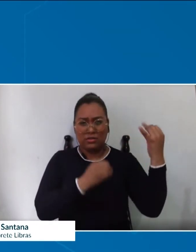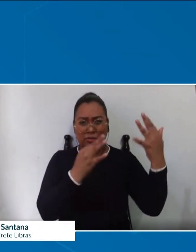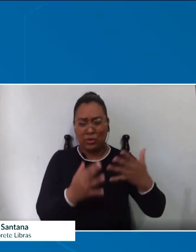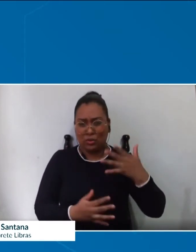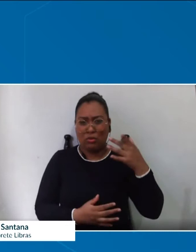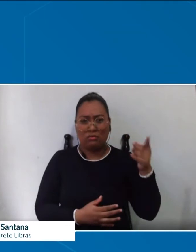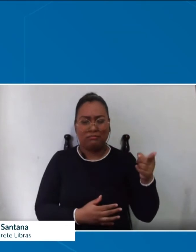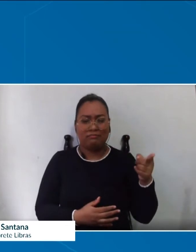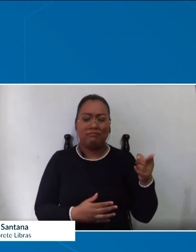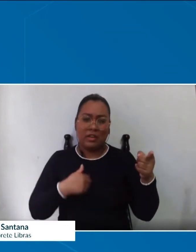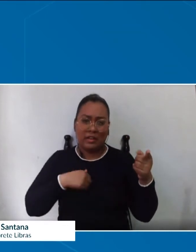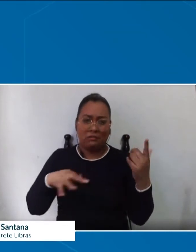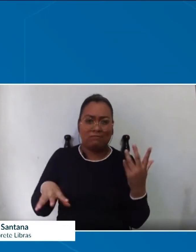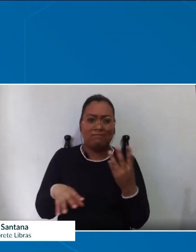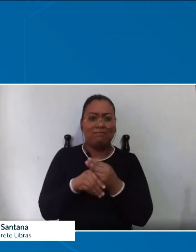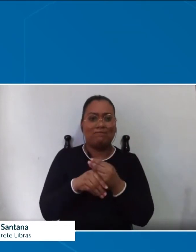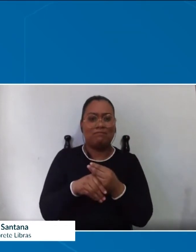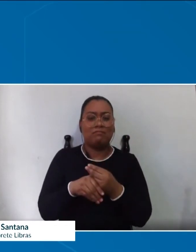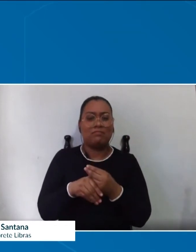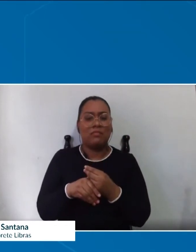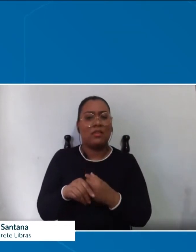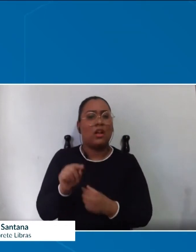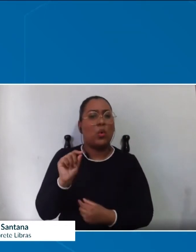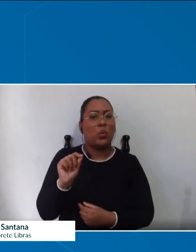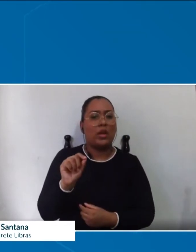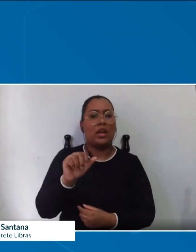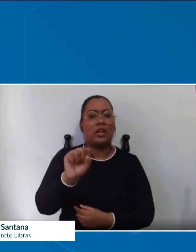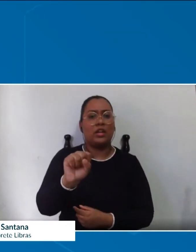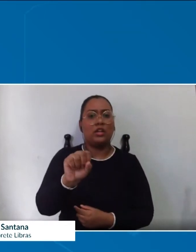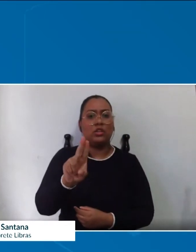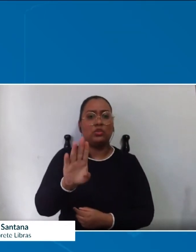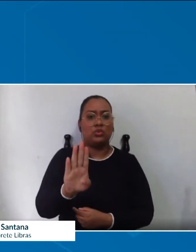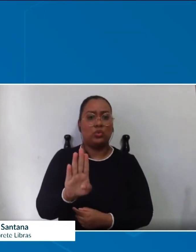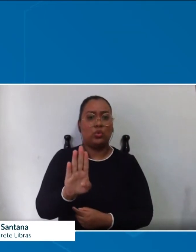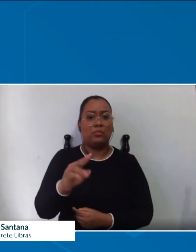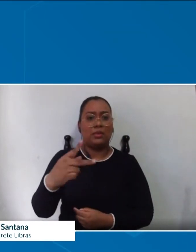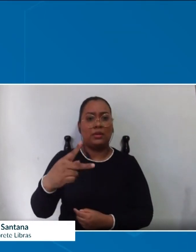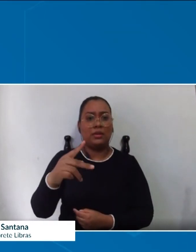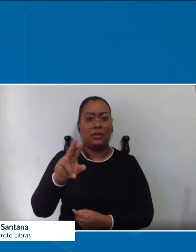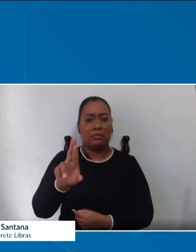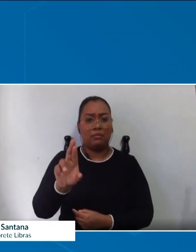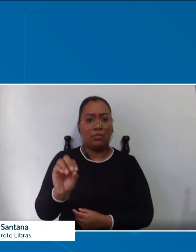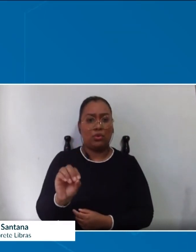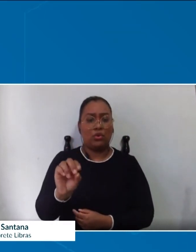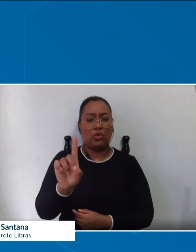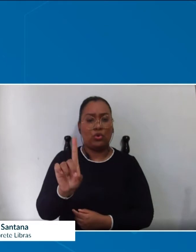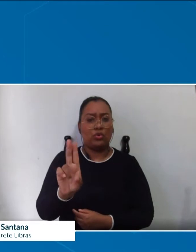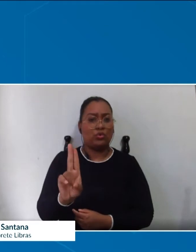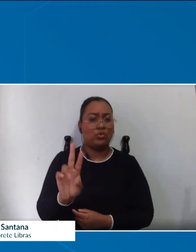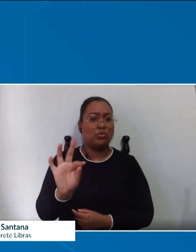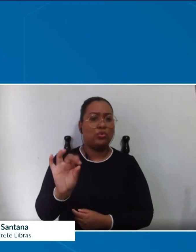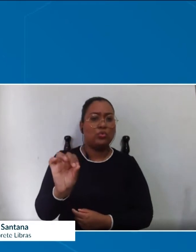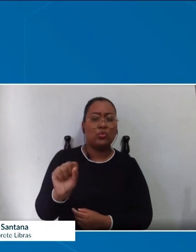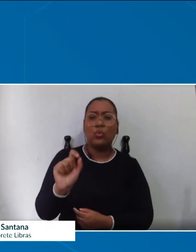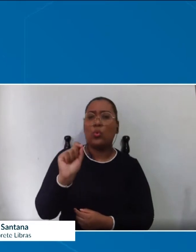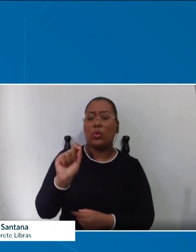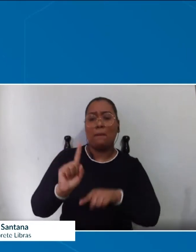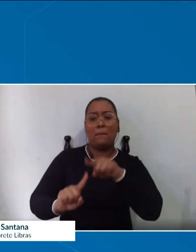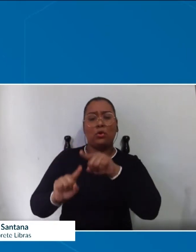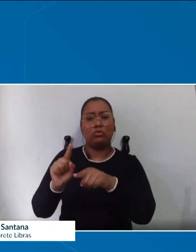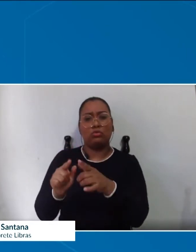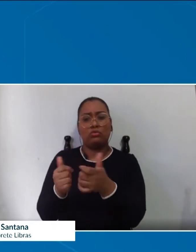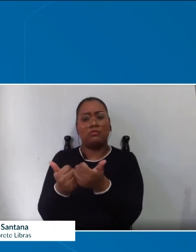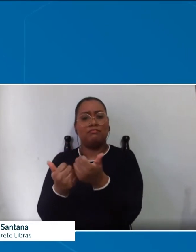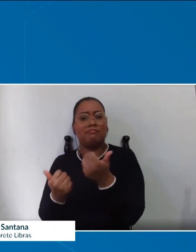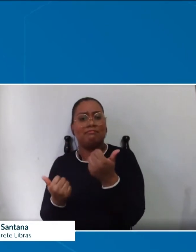tem uma linguagem que a gente ainda acrescenta nisso, que são os subprodutos. Então, resíduos e subprodutos. Por que subprodutos? Porque, na verdade,